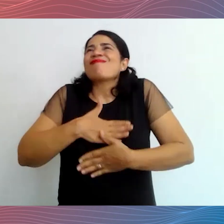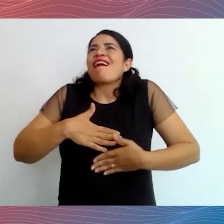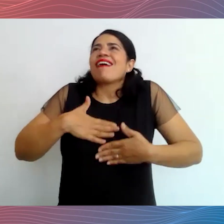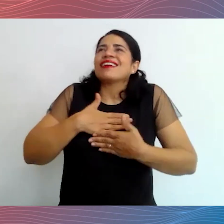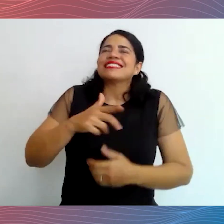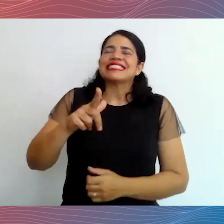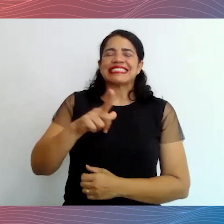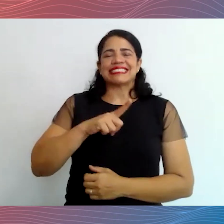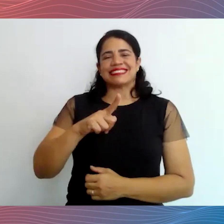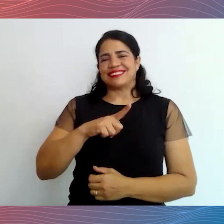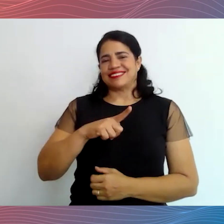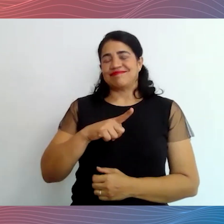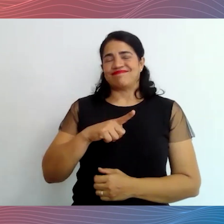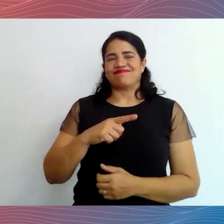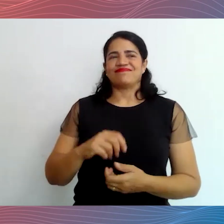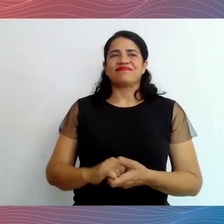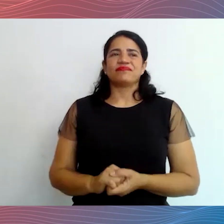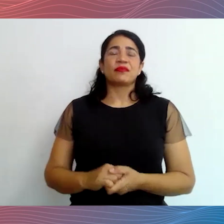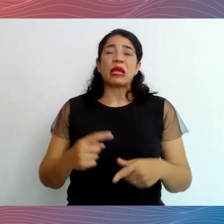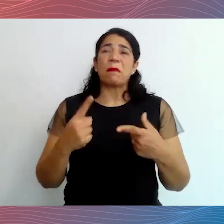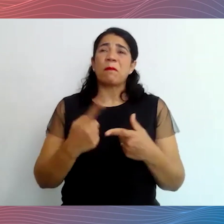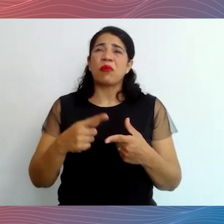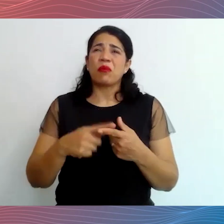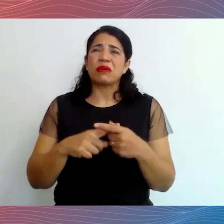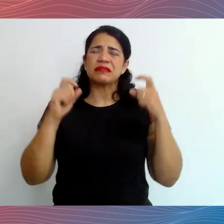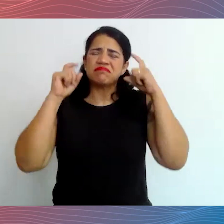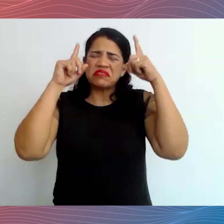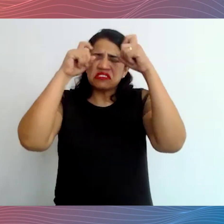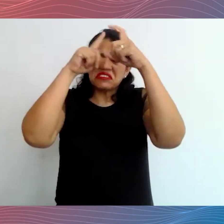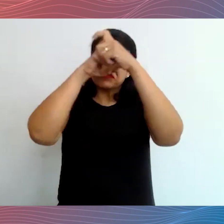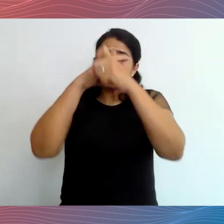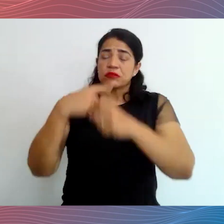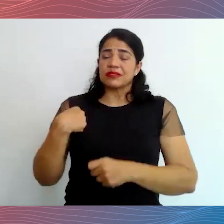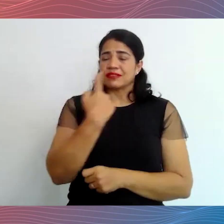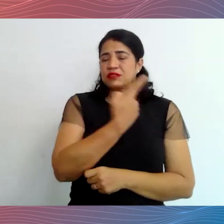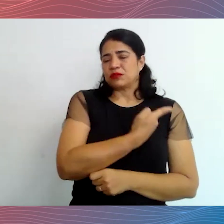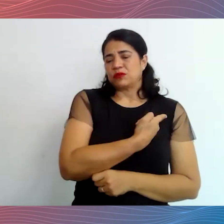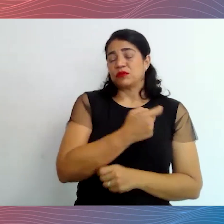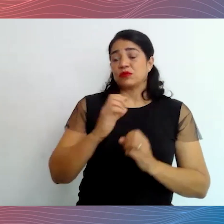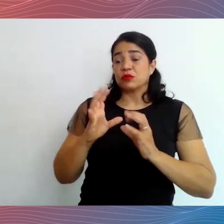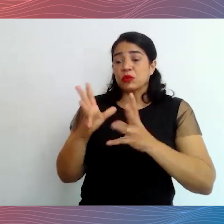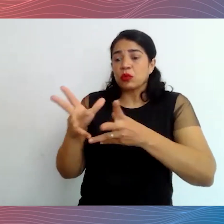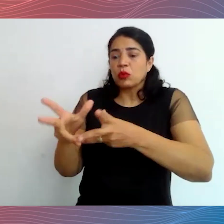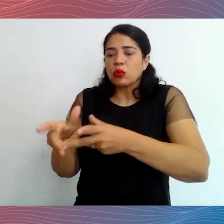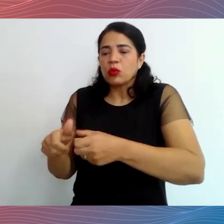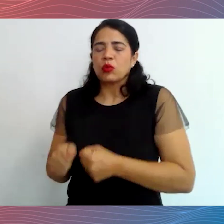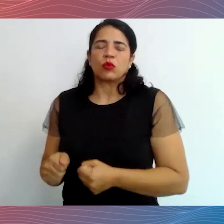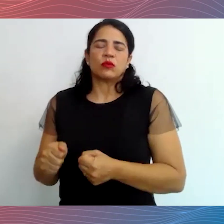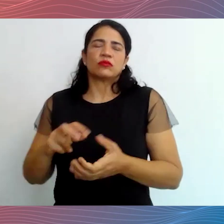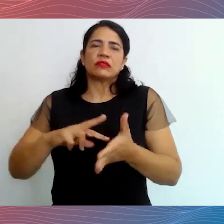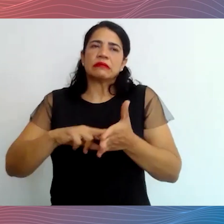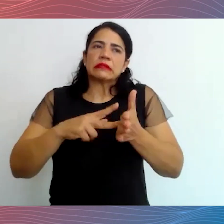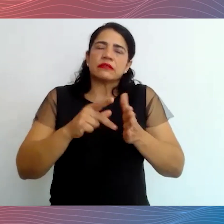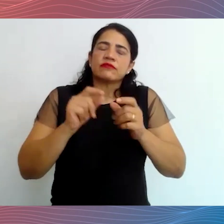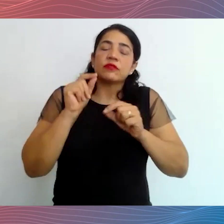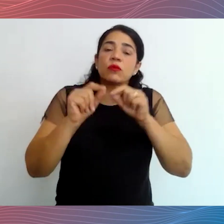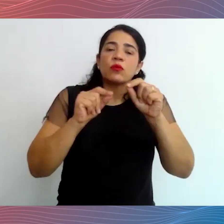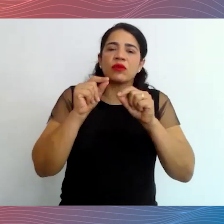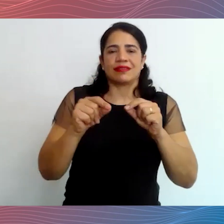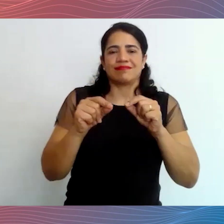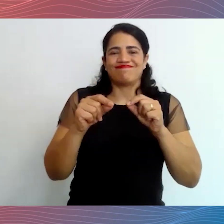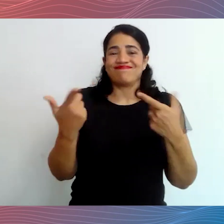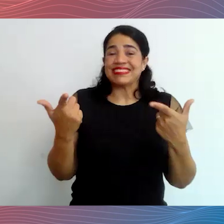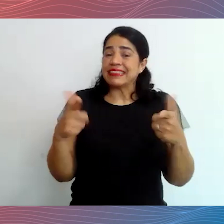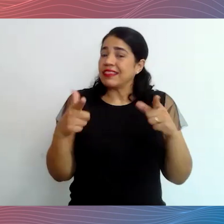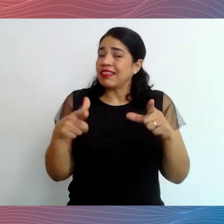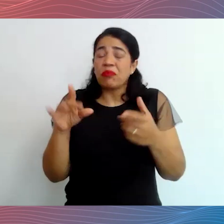são buracos de falta de realidade. Então, graças ao Senhor, irmão, quanto mais nós permanecemos no rio da